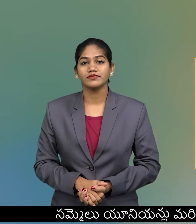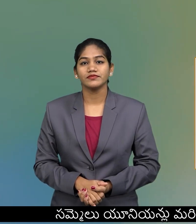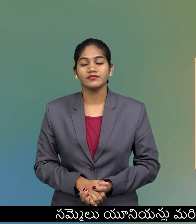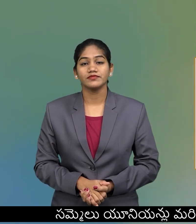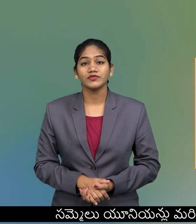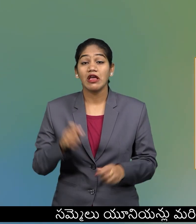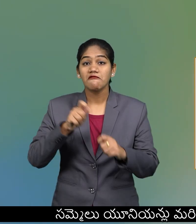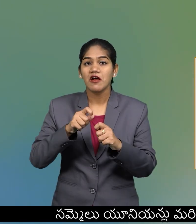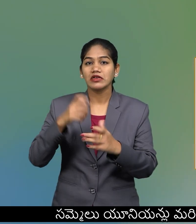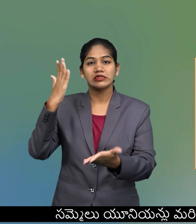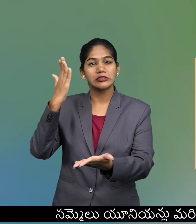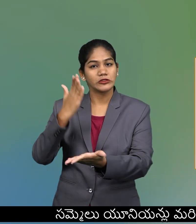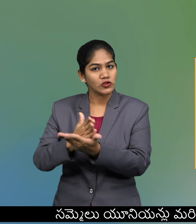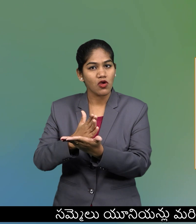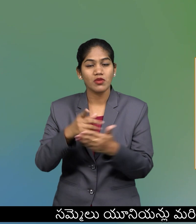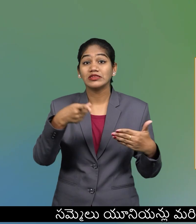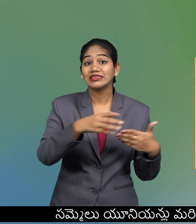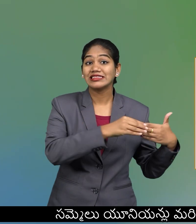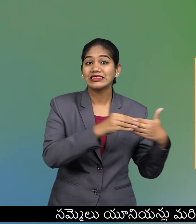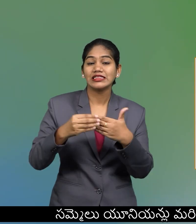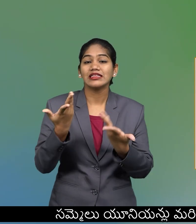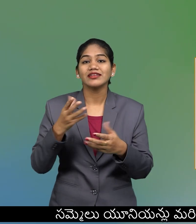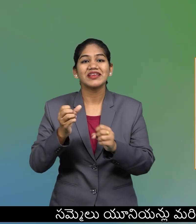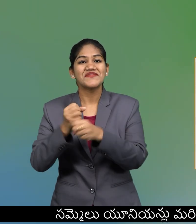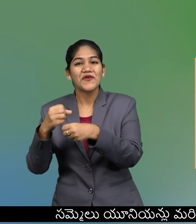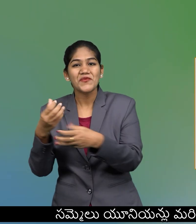సమ్మెలు, యూనియన్లు మరియు చట్టాల ఏర్పాటుకు దారితీశాయి.